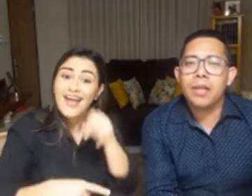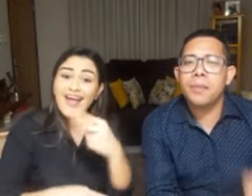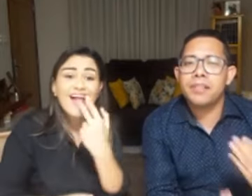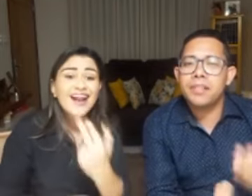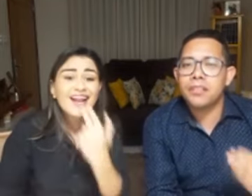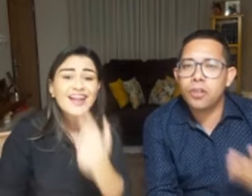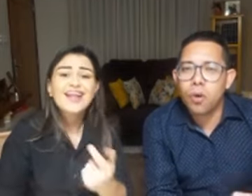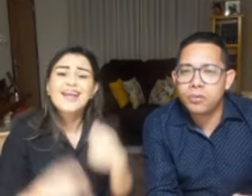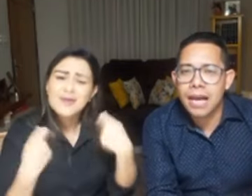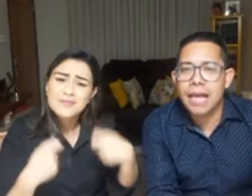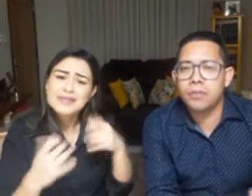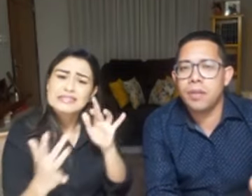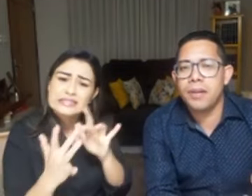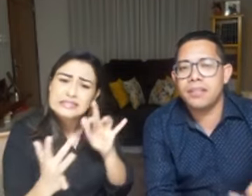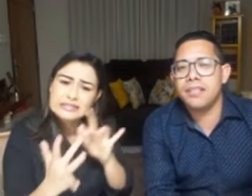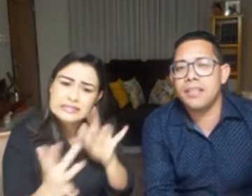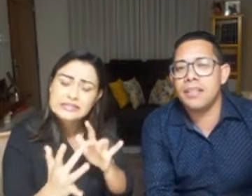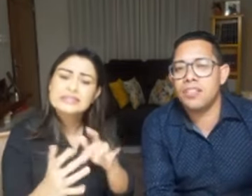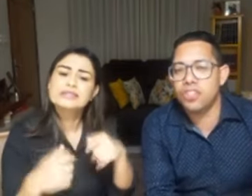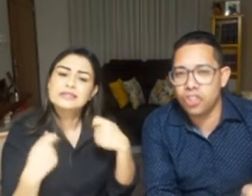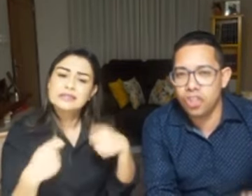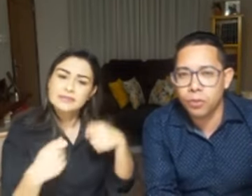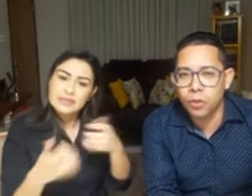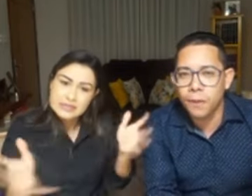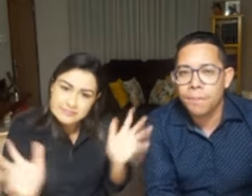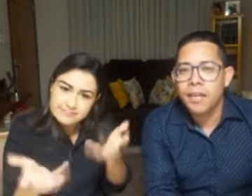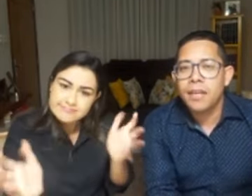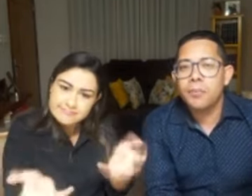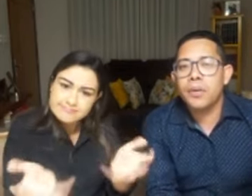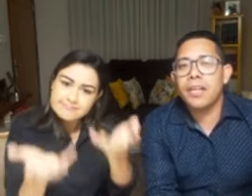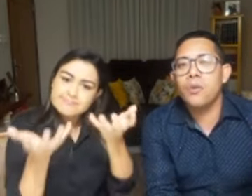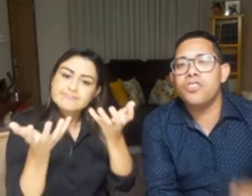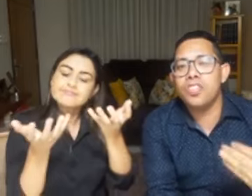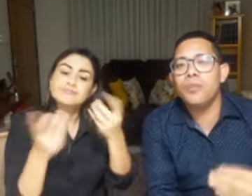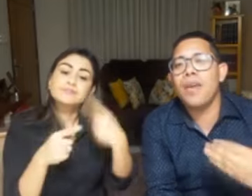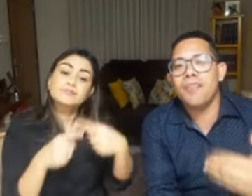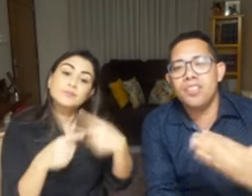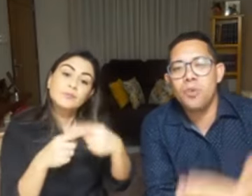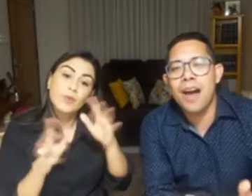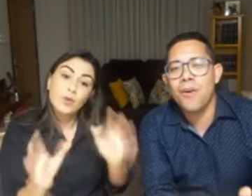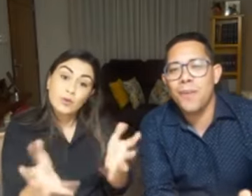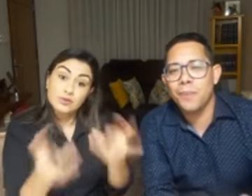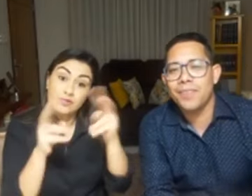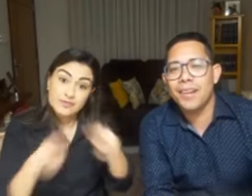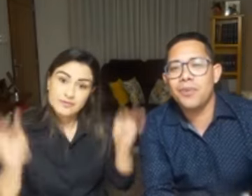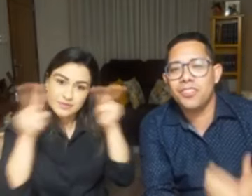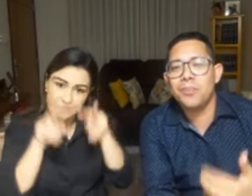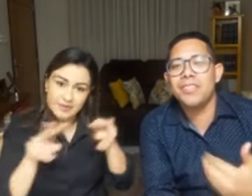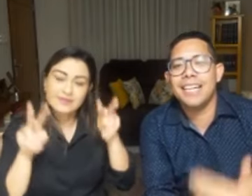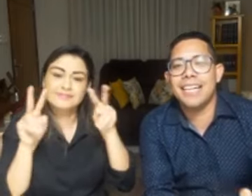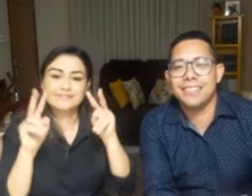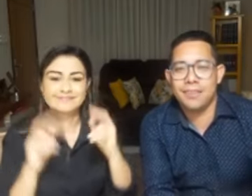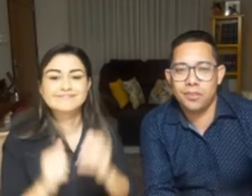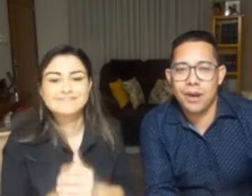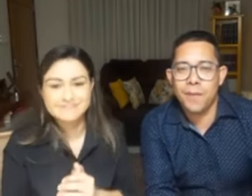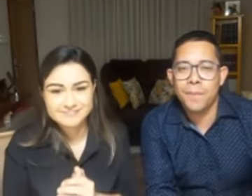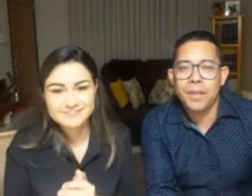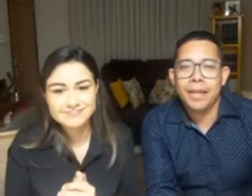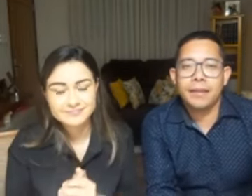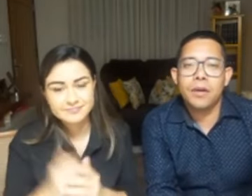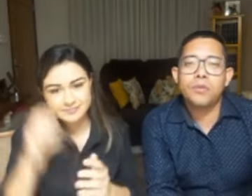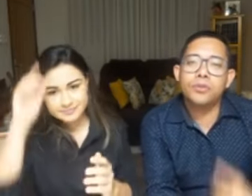Então, ele precisa desse contato, ele precisa desse estímulo, porque o estímulo é visual, né? O estímulo da criança é